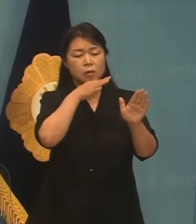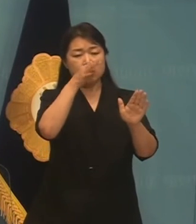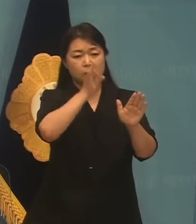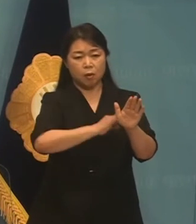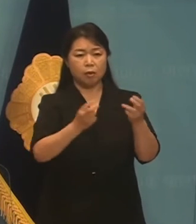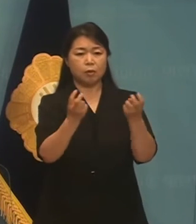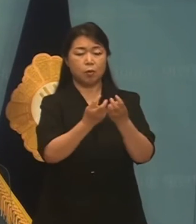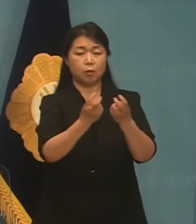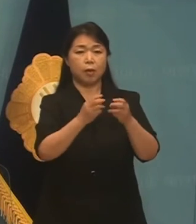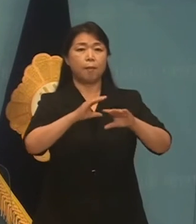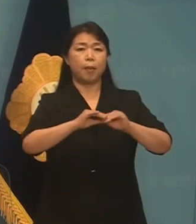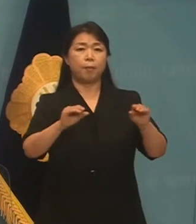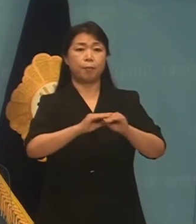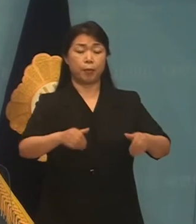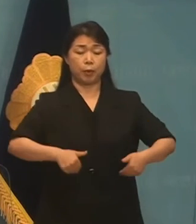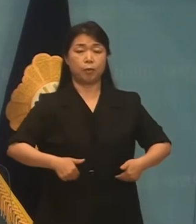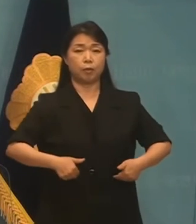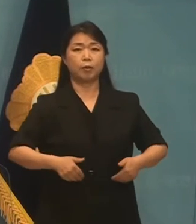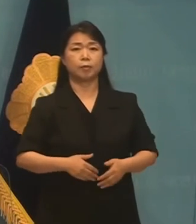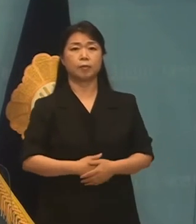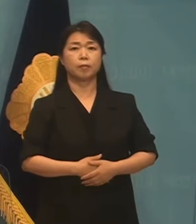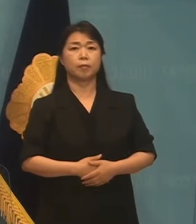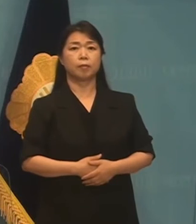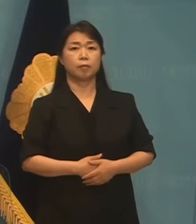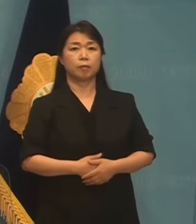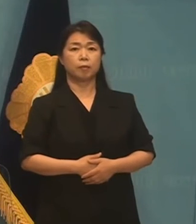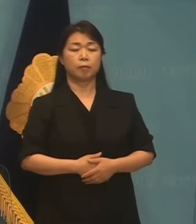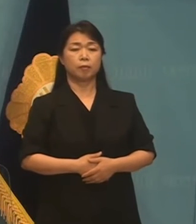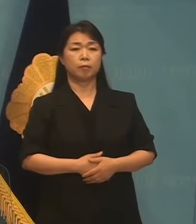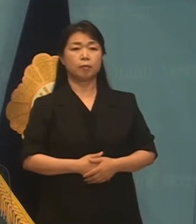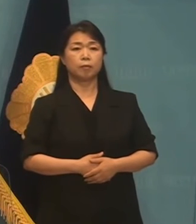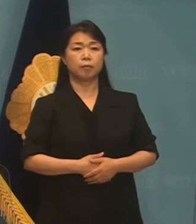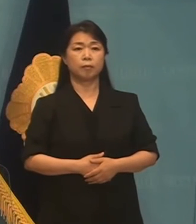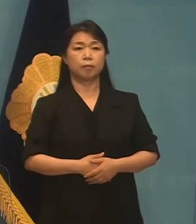정책 대응이 필요하기 때문입니다.